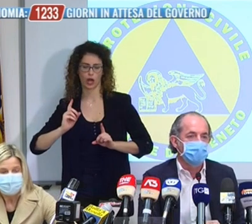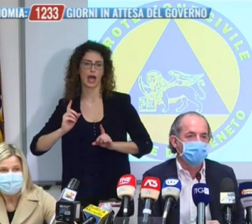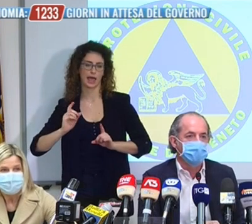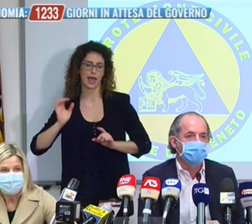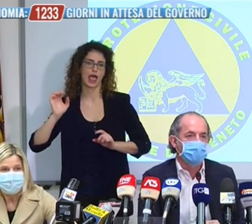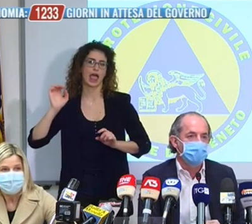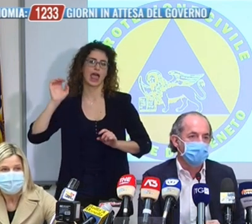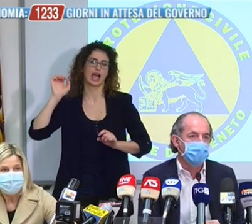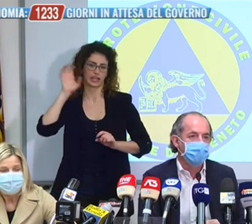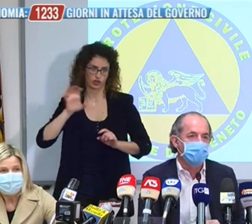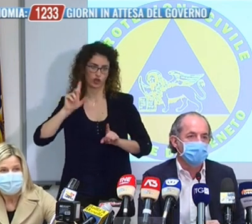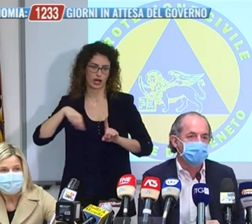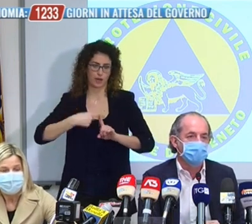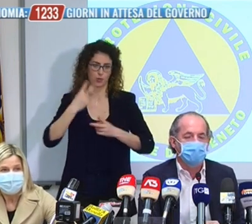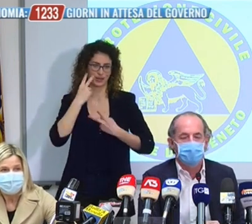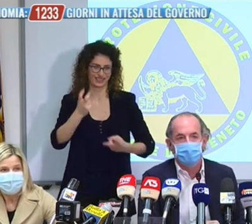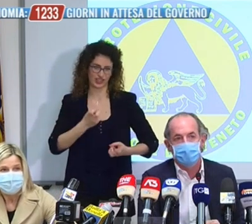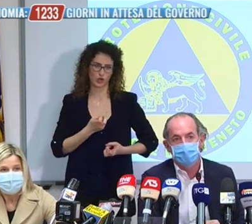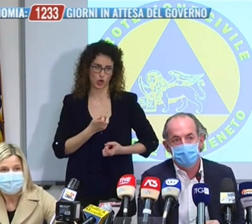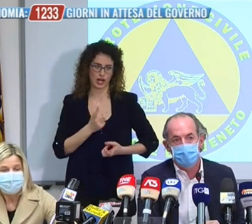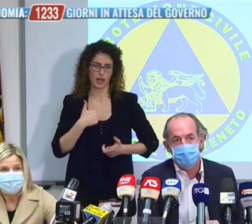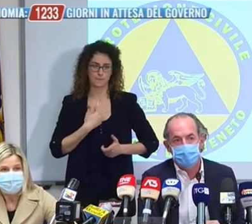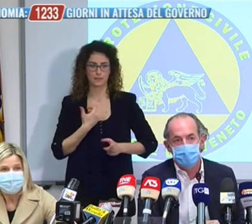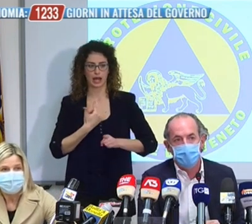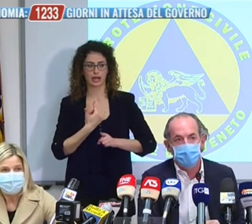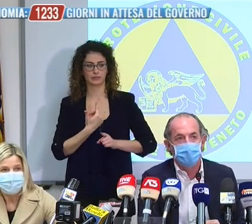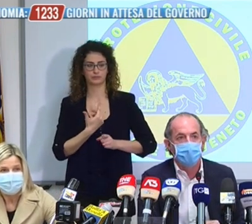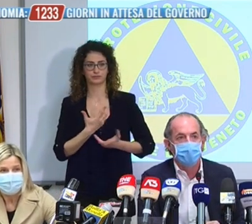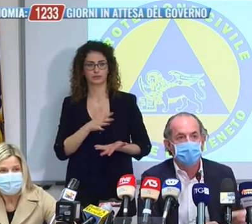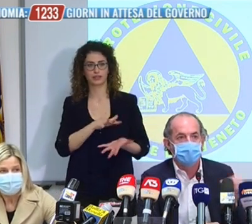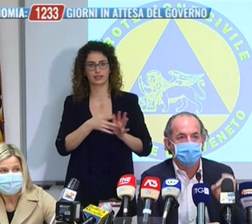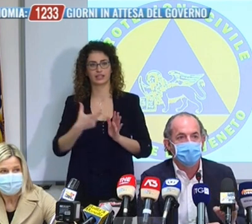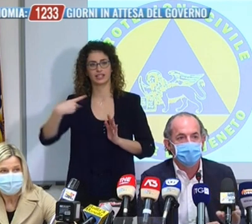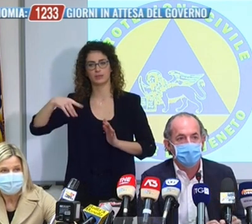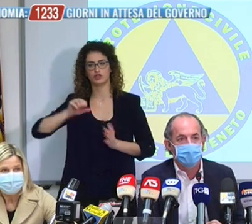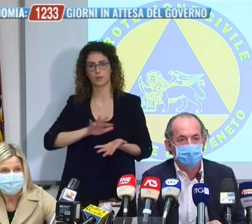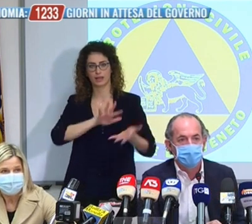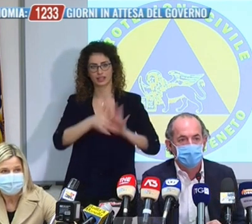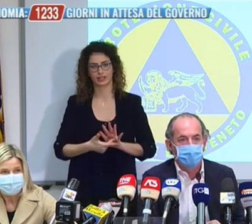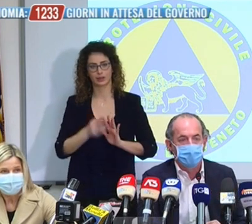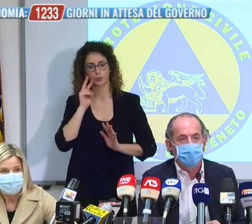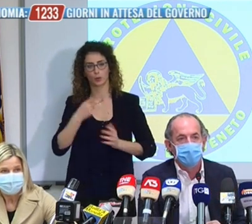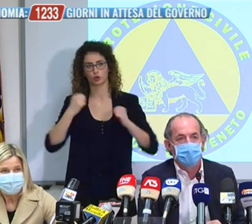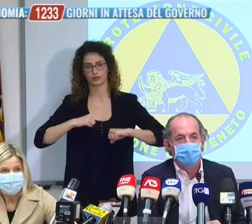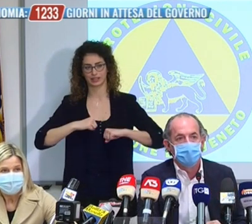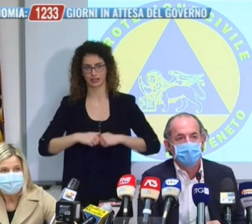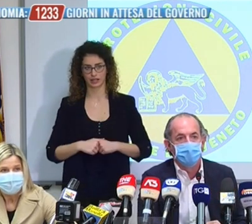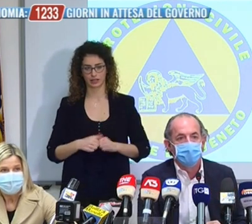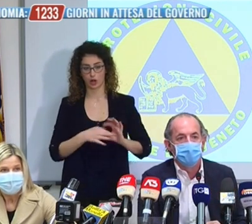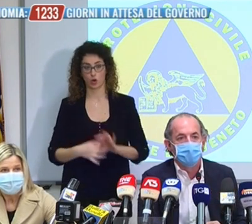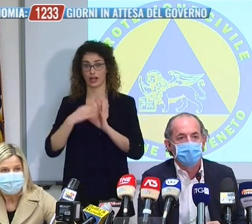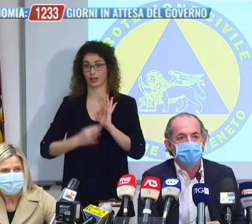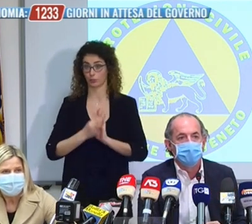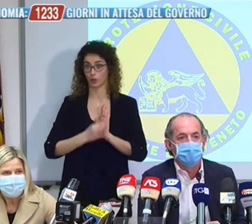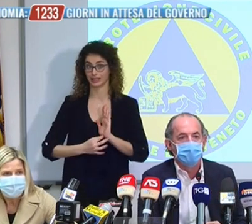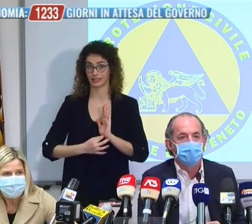È la regione la prevenzione, ma applica, diciamo, il dettato del DPCM lo applica da un punto di vista sanitario. Ok, e sarà collegato ai bollettini